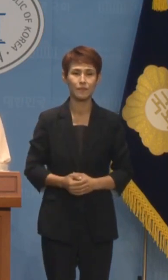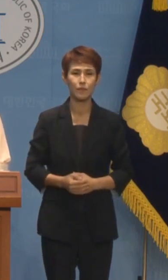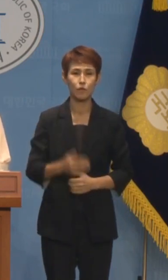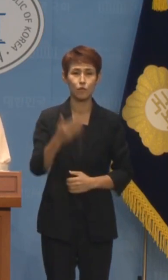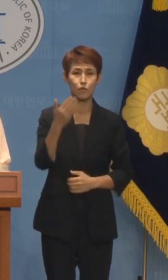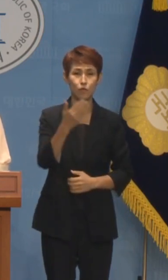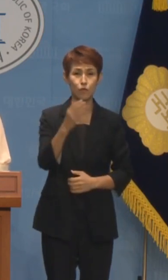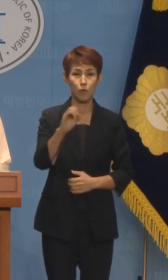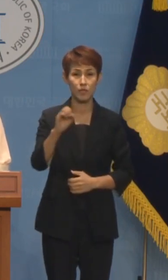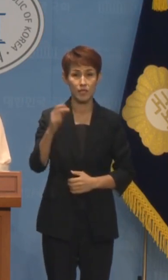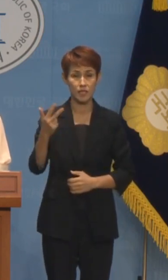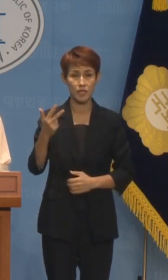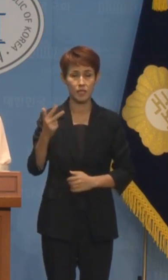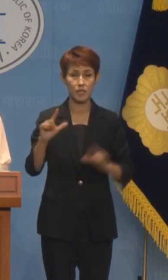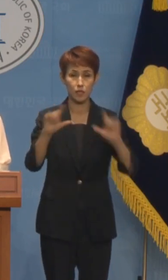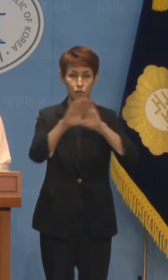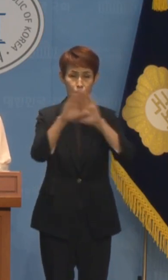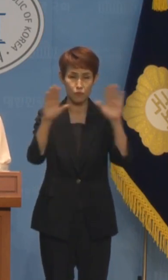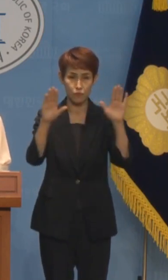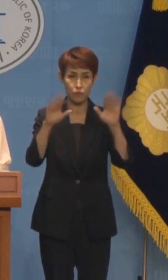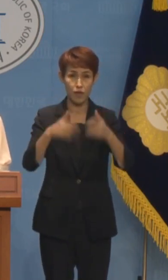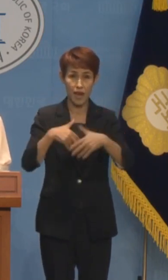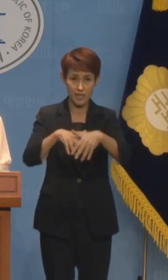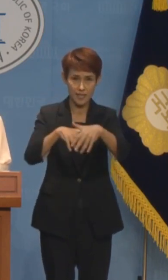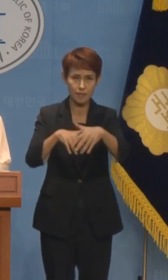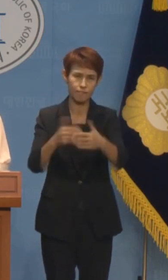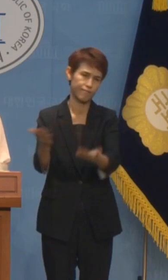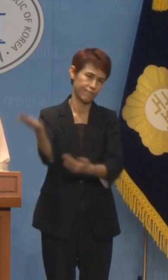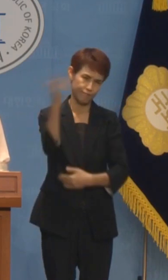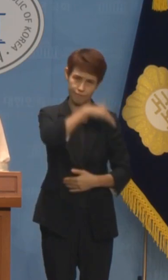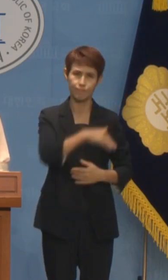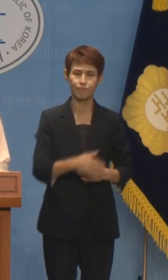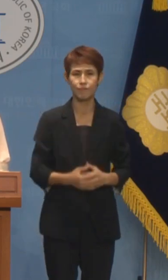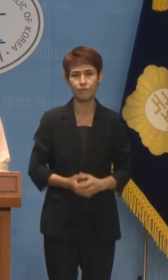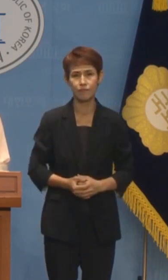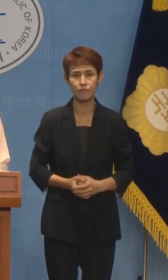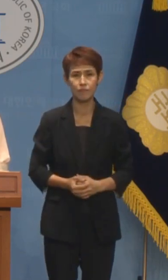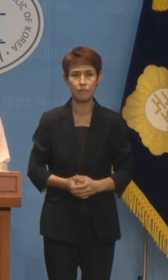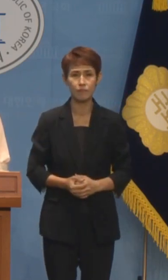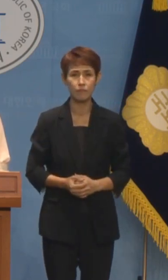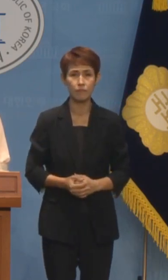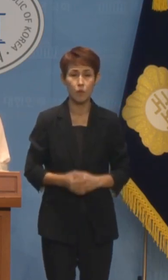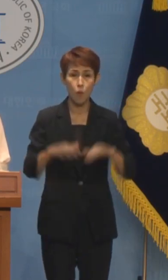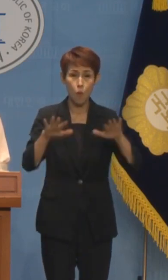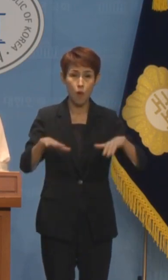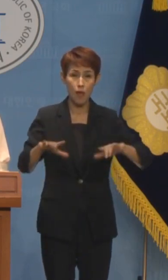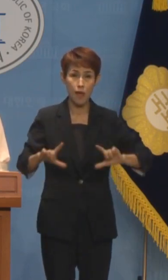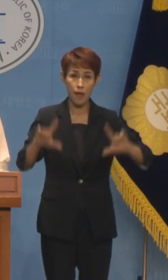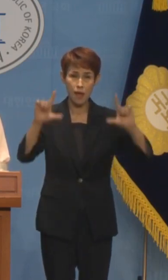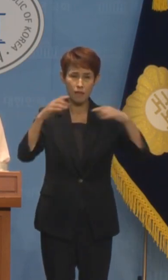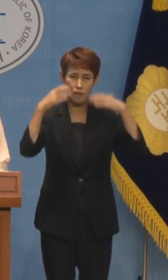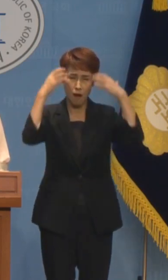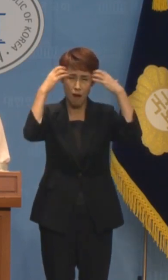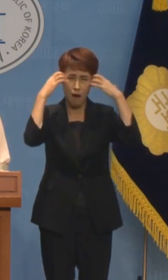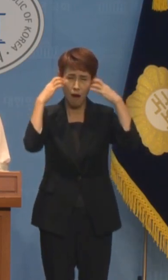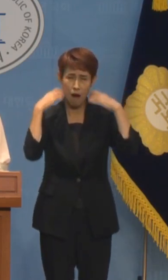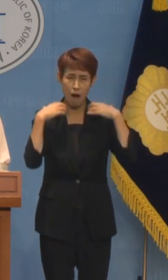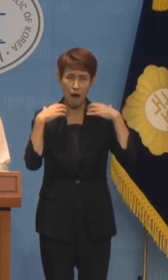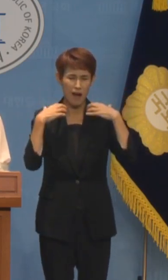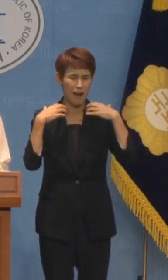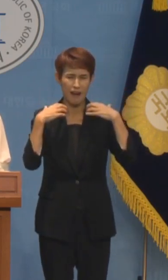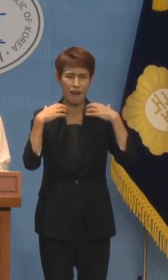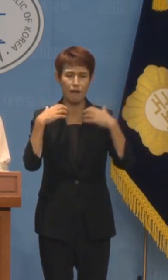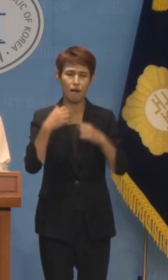기후정의 행진에 민중들이 직접 나섭시다 우리는 올해가 가장 시원한 여름이라는 말을